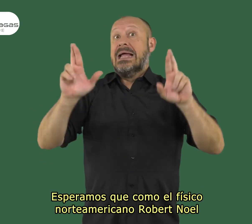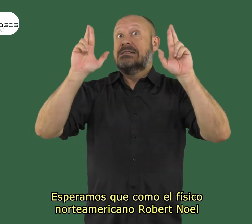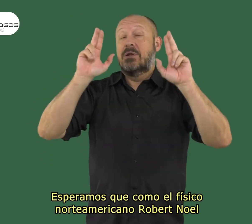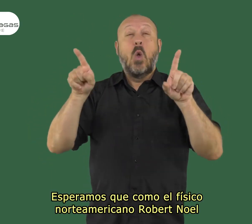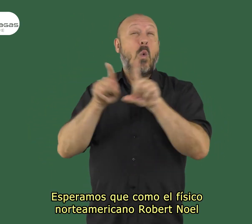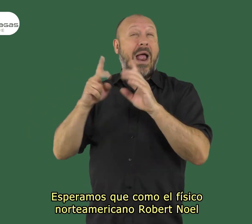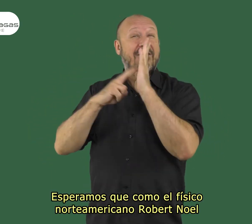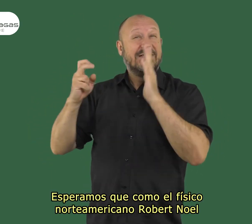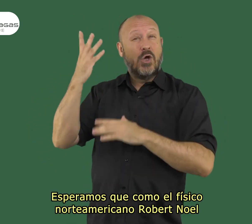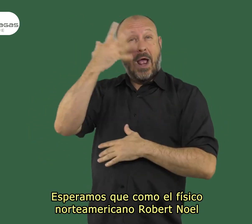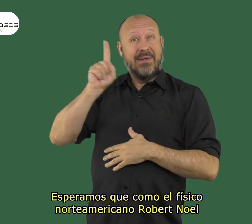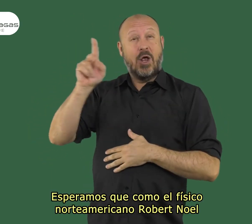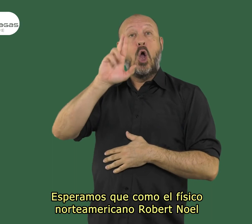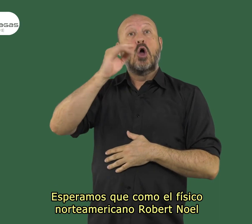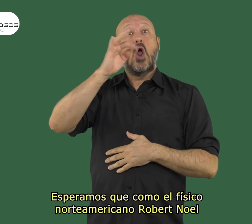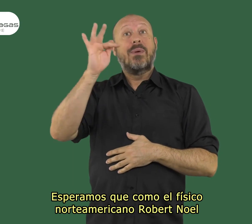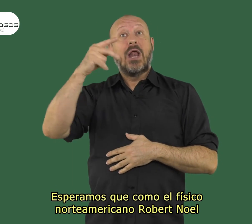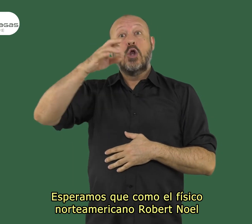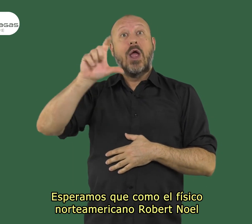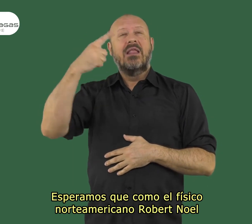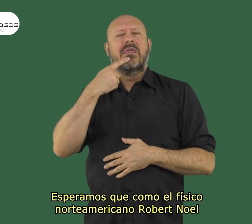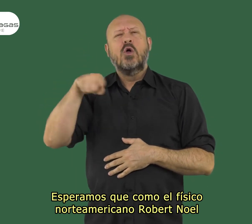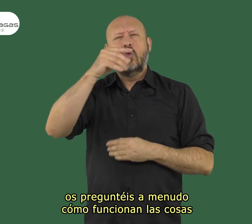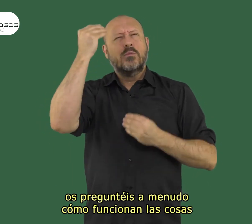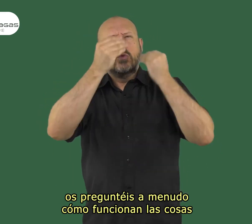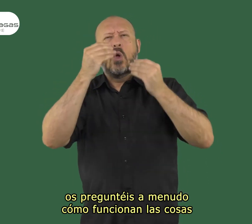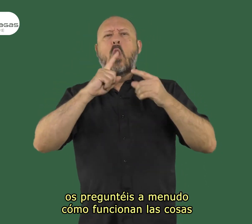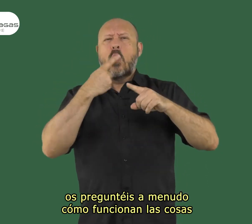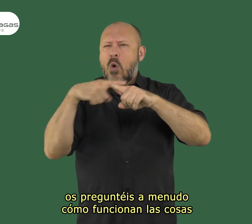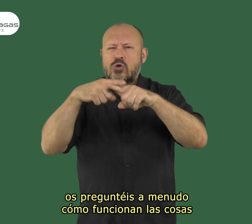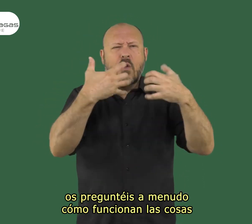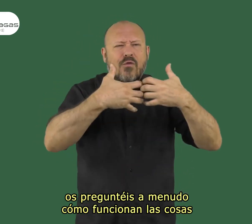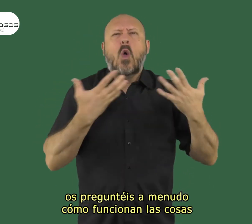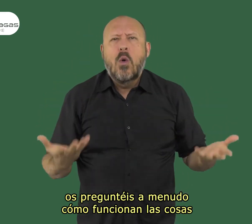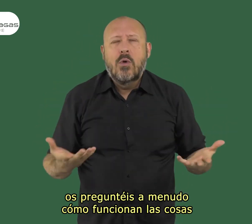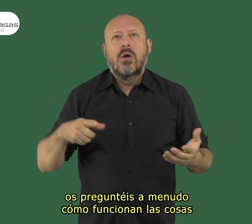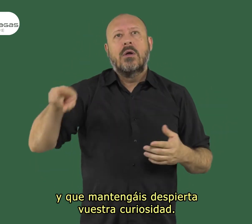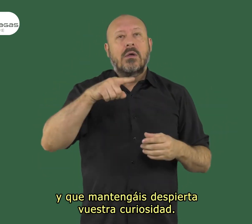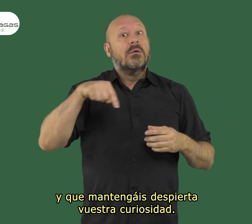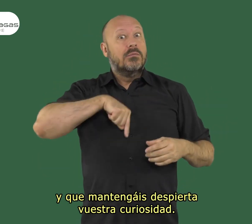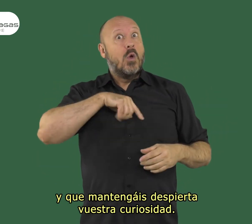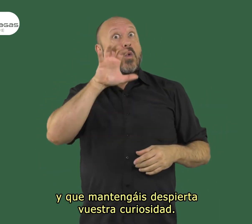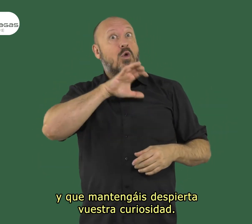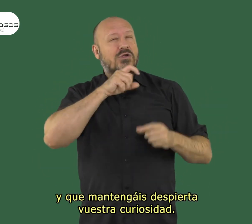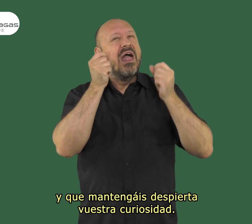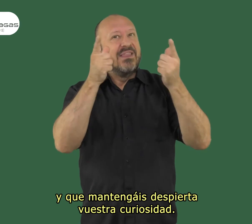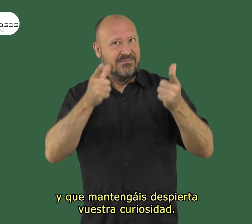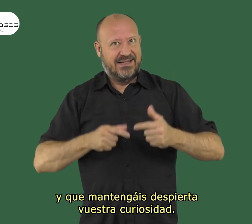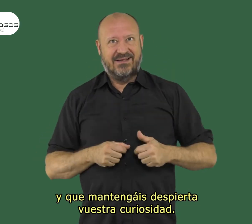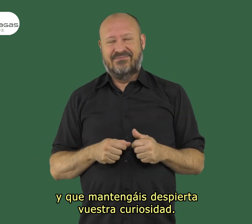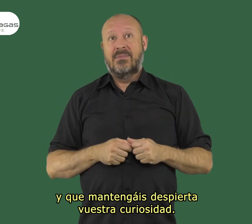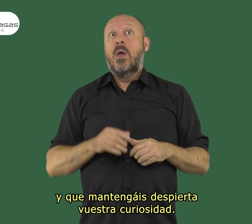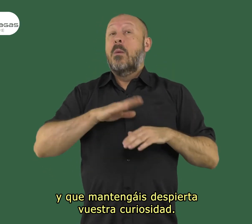luciérnagas.clpu.es. Esperamos que, como el físico norteamericano Robert Noel, os preguntéis a menudo cómo funcionan las cosas y que mantengáis